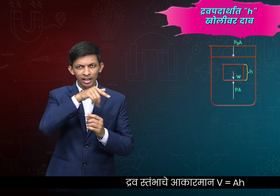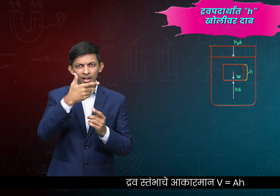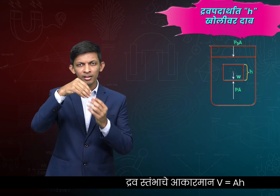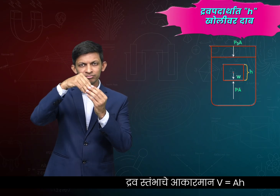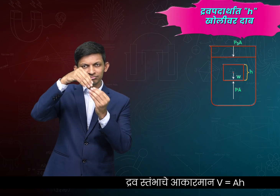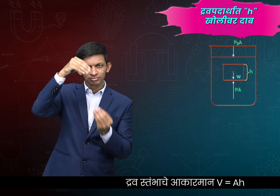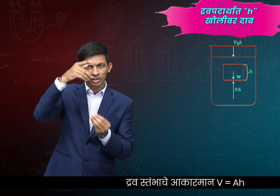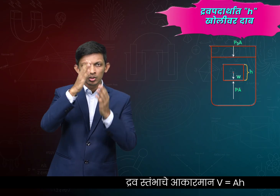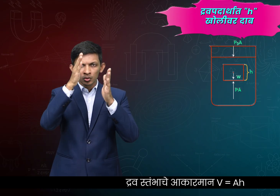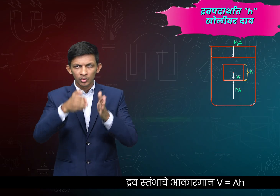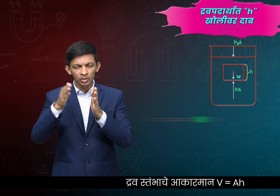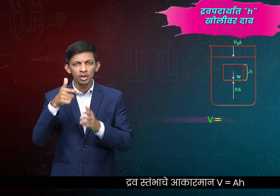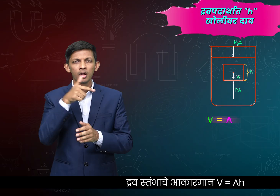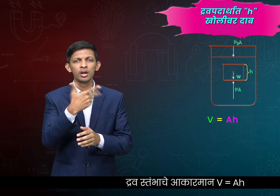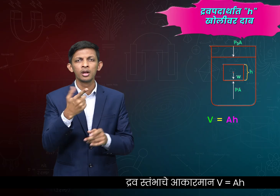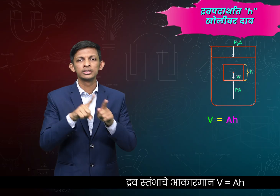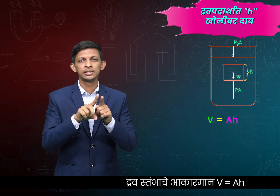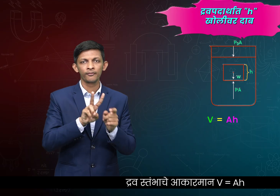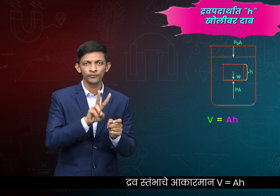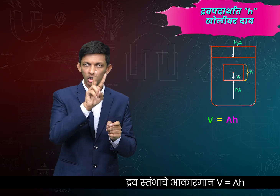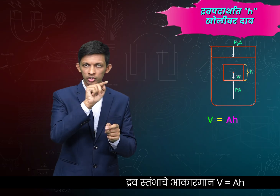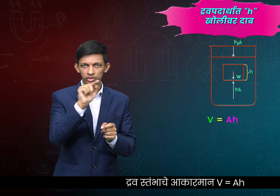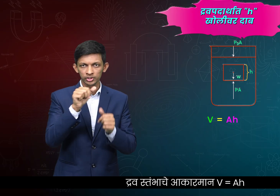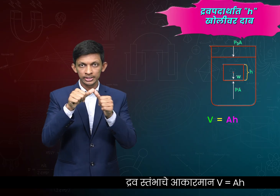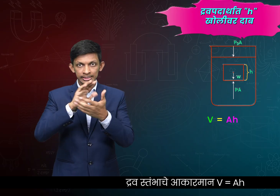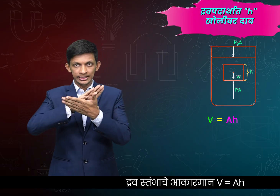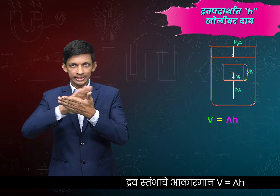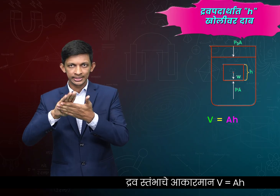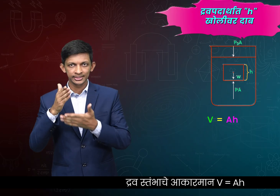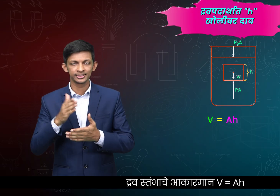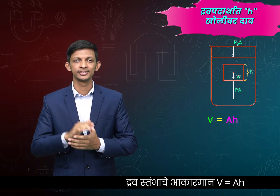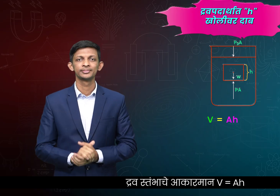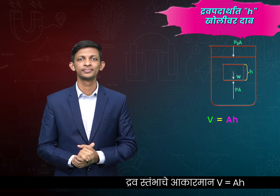द्रवस्तंभाचे आकारमान हे V=AH,